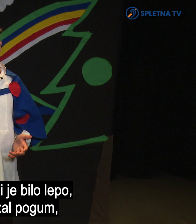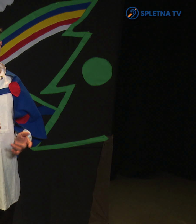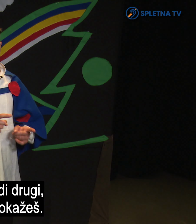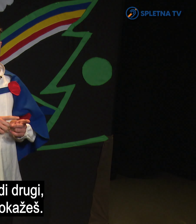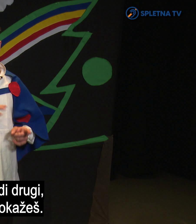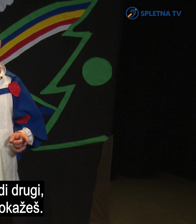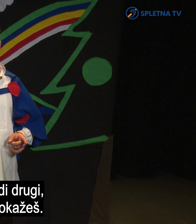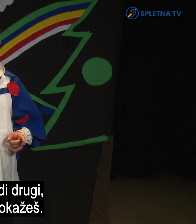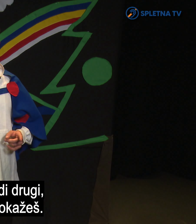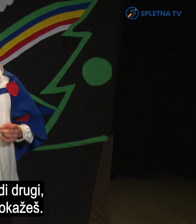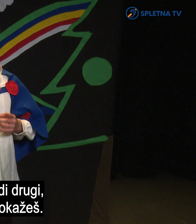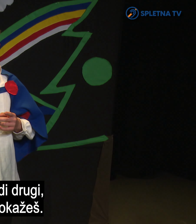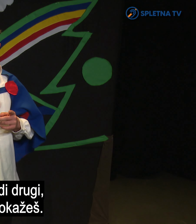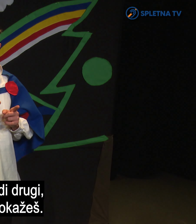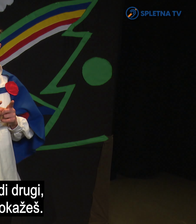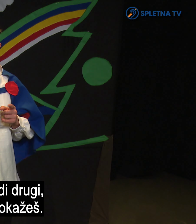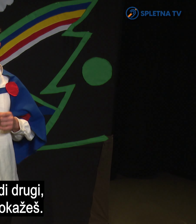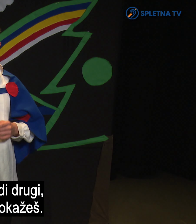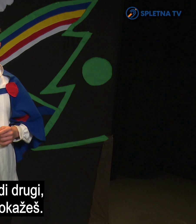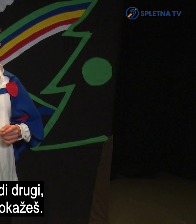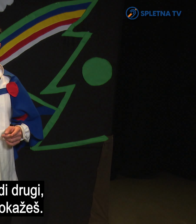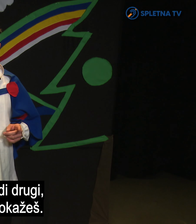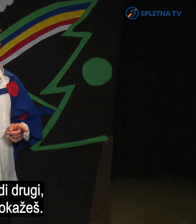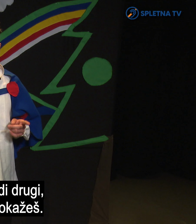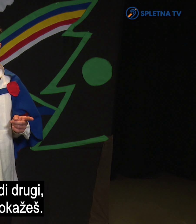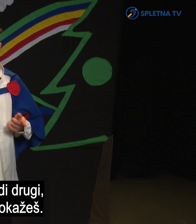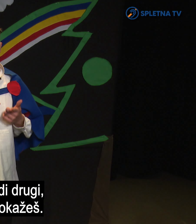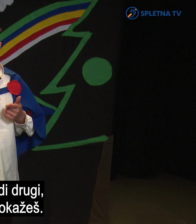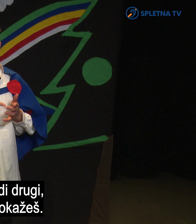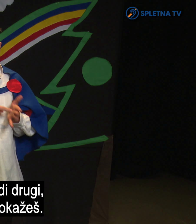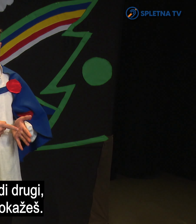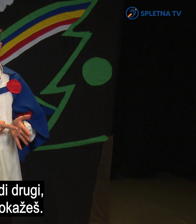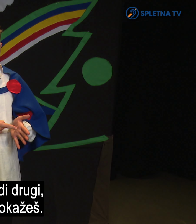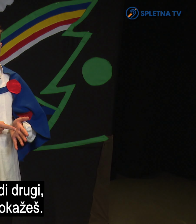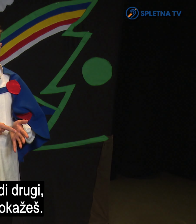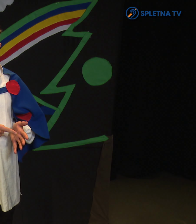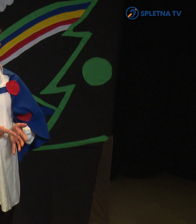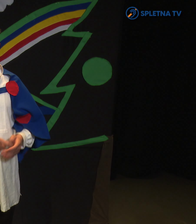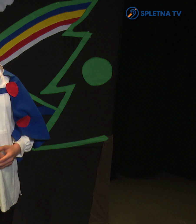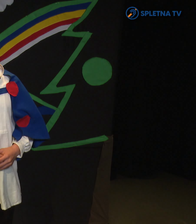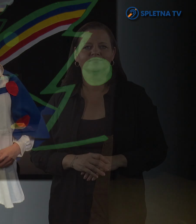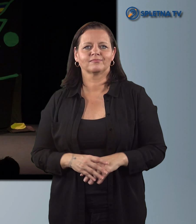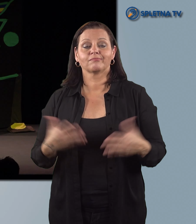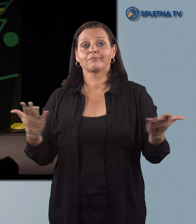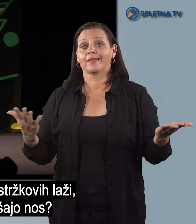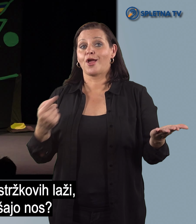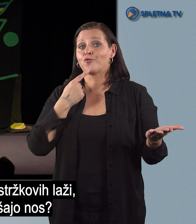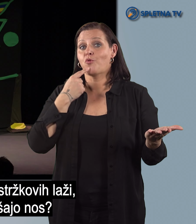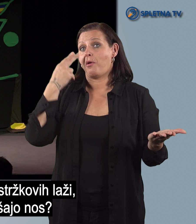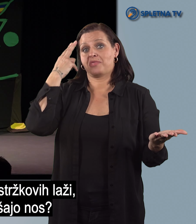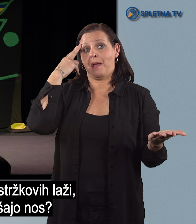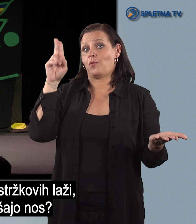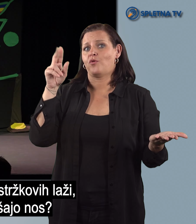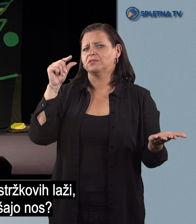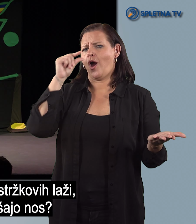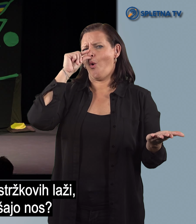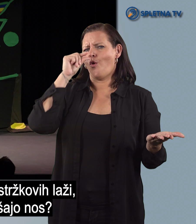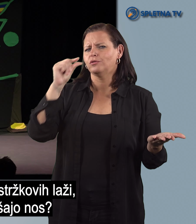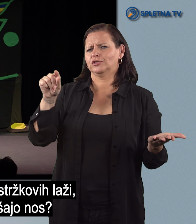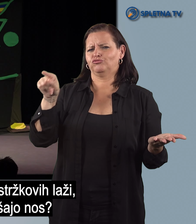pogum tudi za ostale, da vidijo tudi drugi, kaj lahko dokažeš. Kdo ne pozna